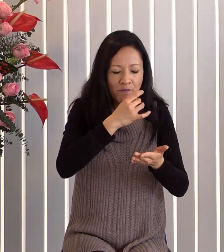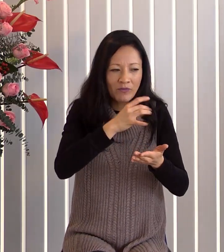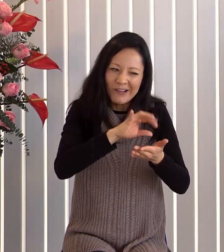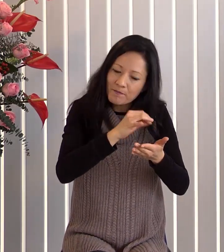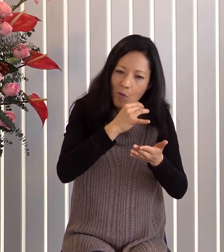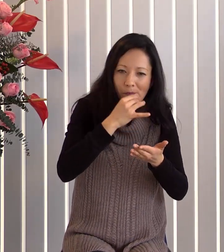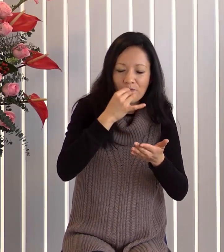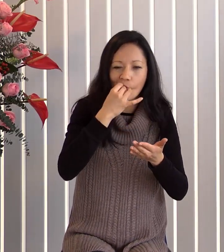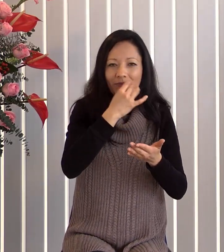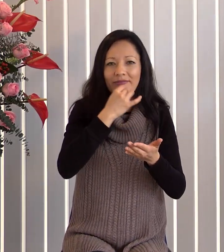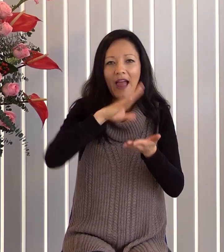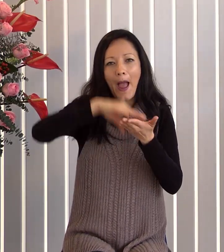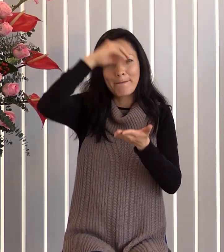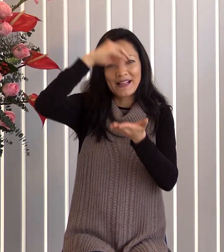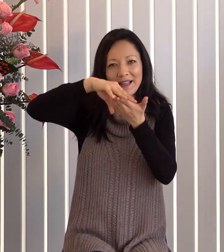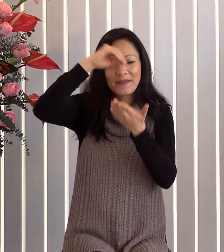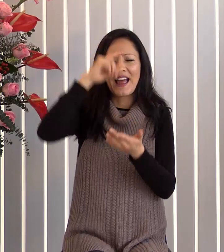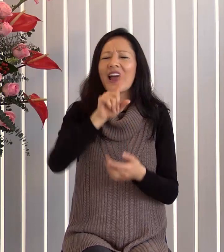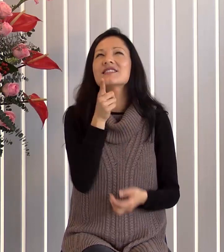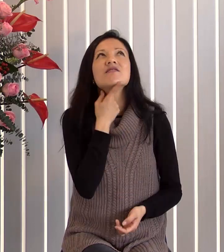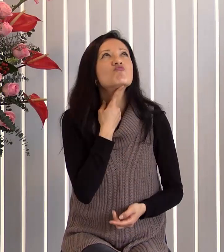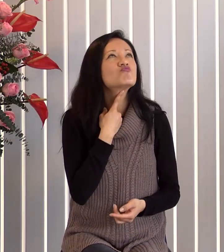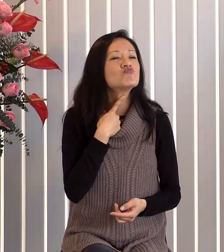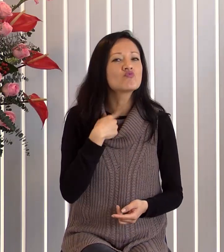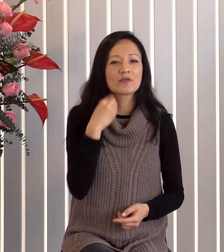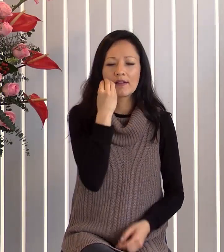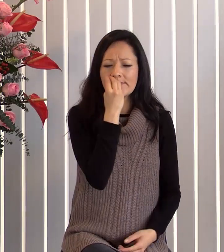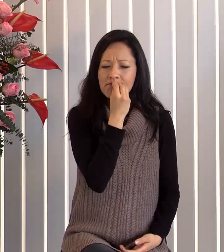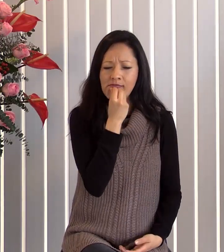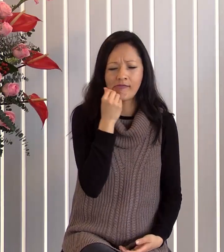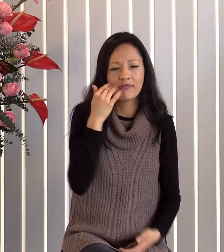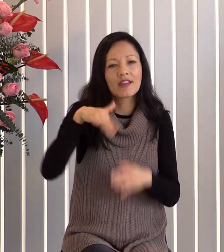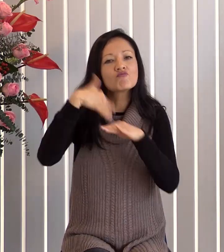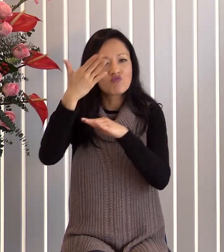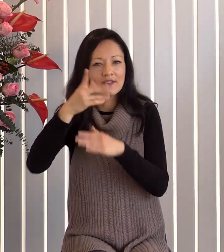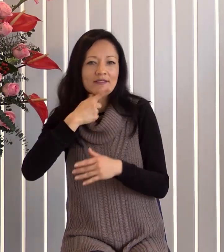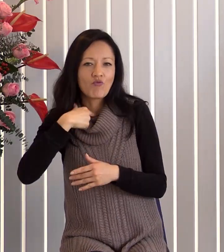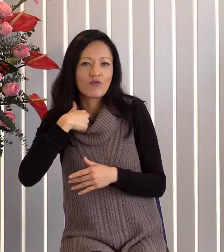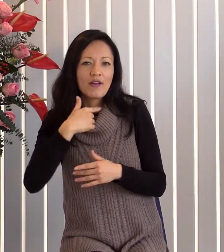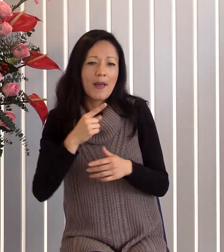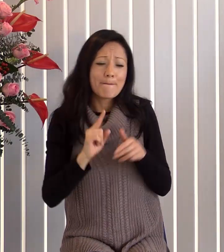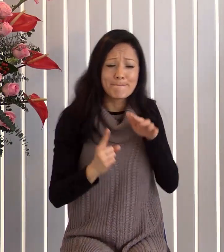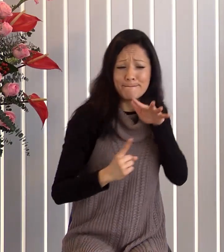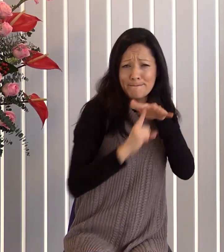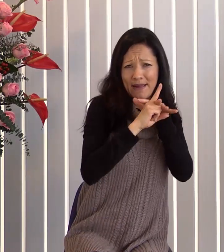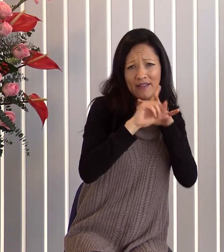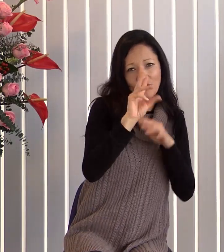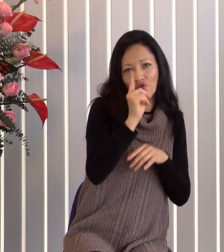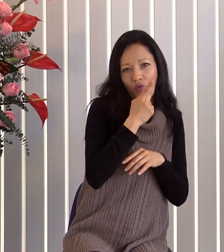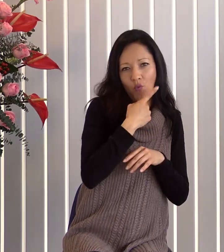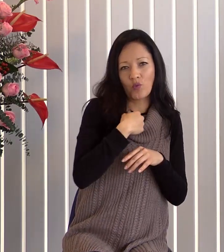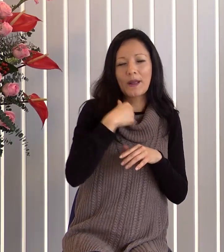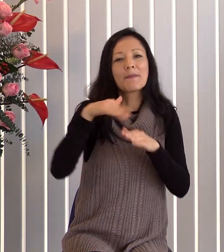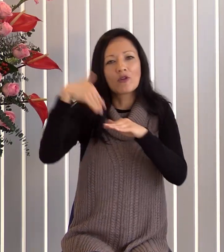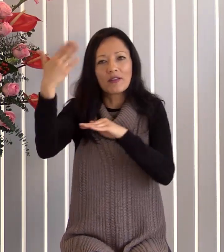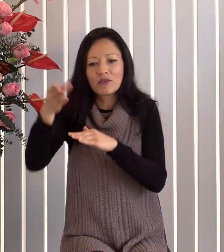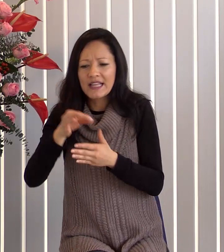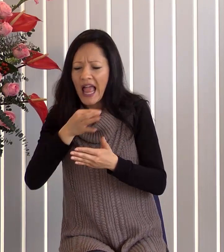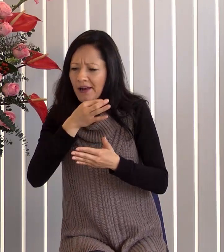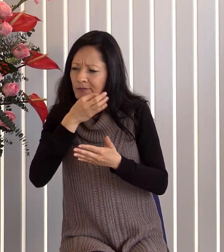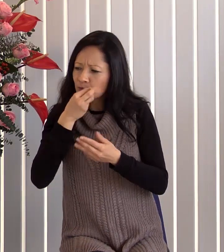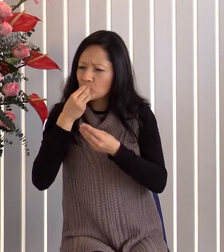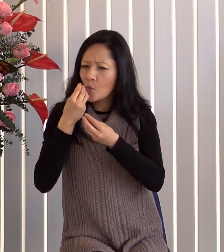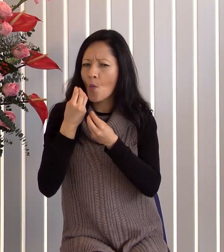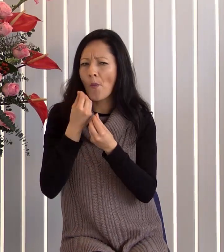no, después usted deja podrir todos los quesos para poder sentir el sabor de los quesos maduros. tiene su encanto, tiene